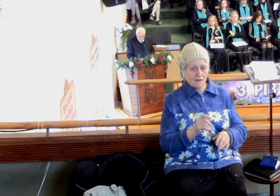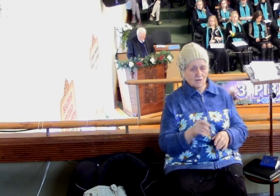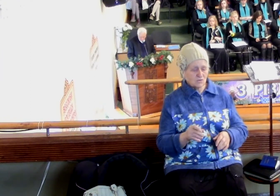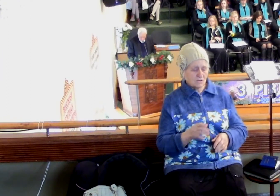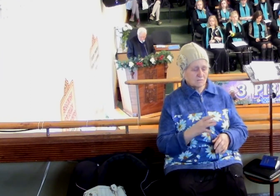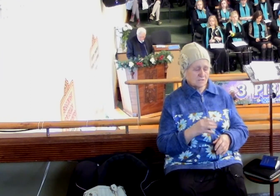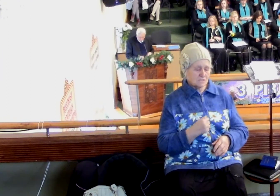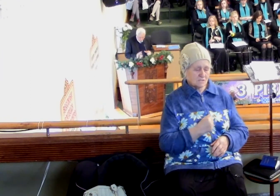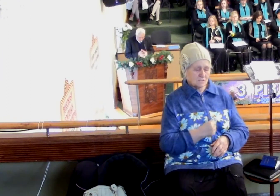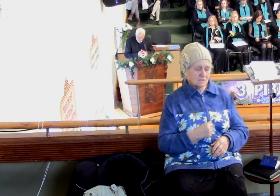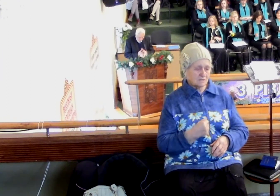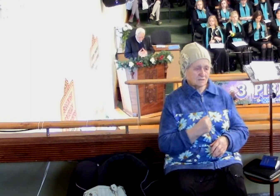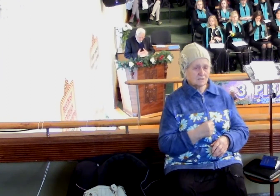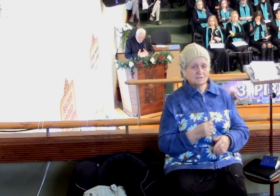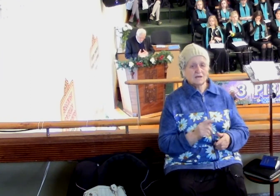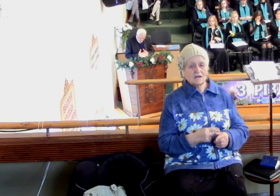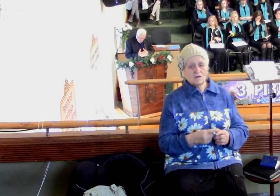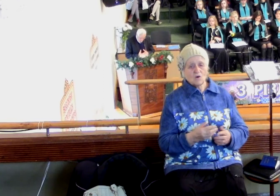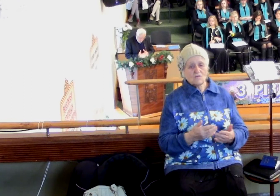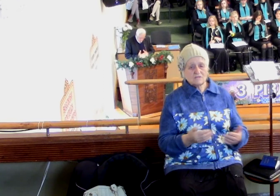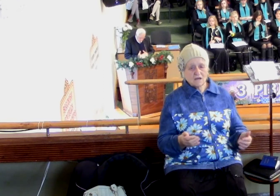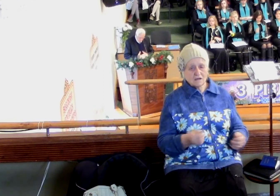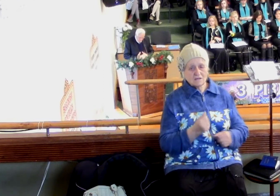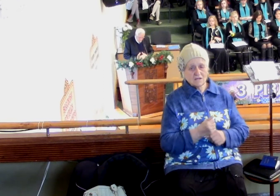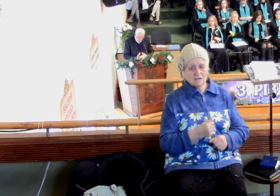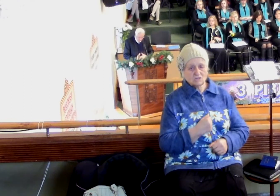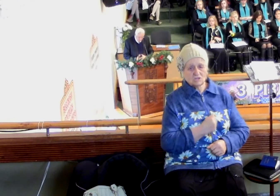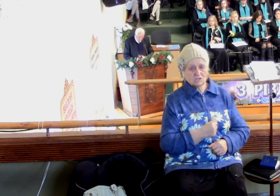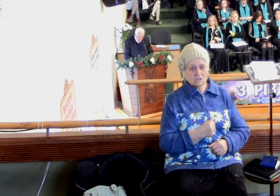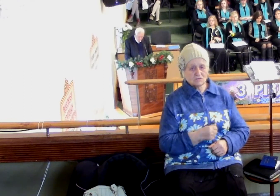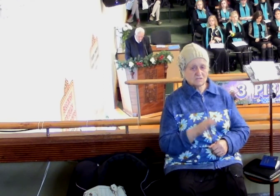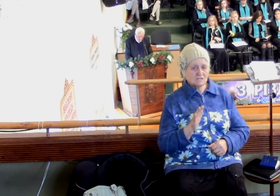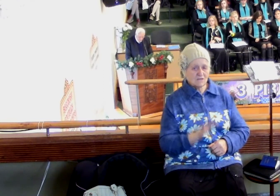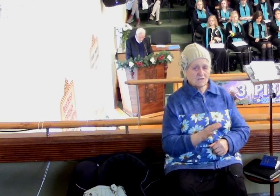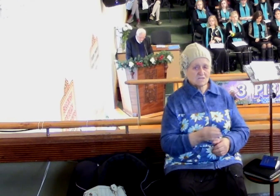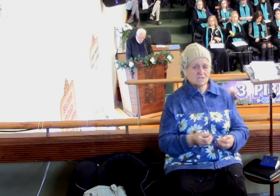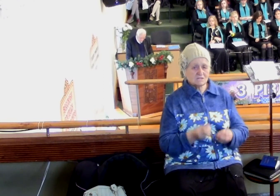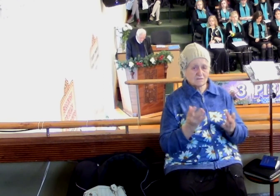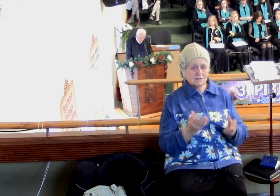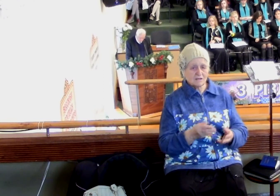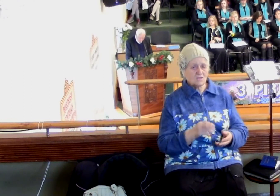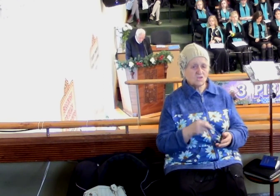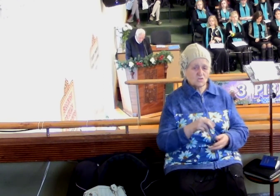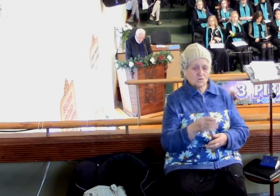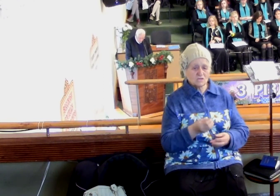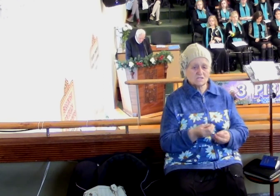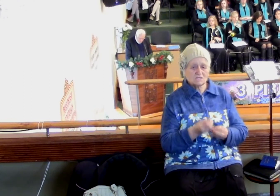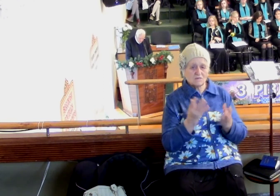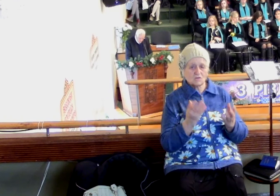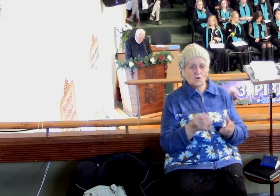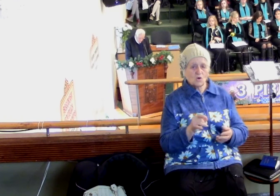злы. Ибо всякий, делающий злое, ненавидит свет и не идет к свету, чтобы